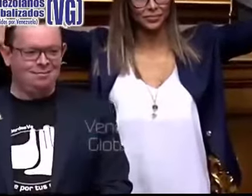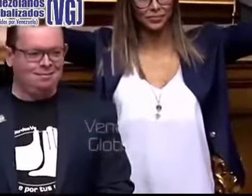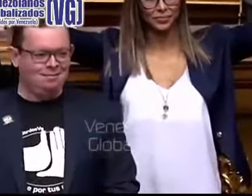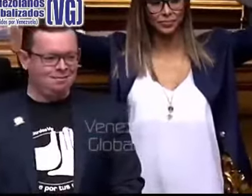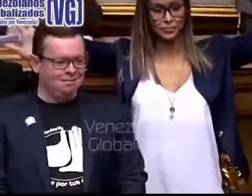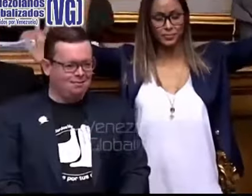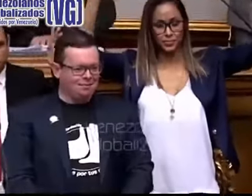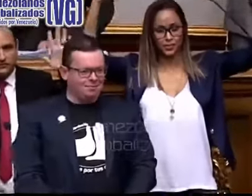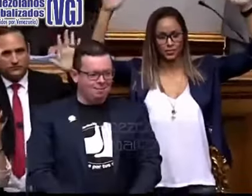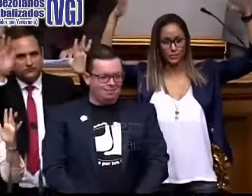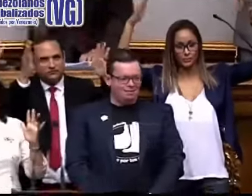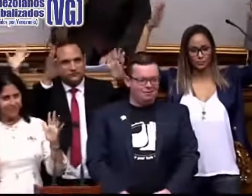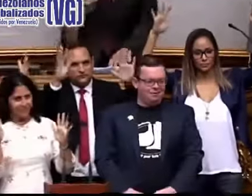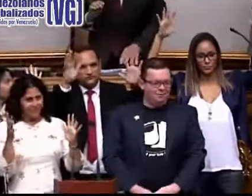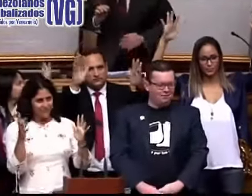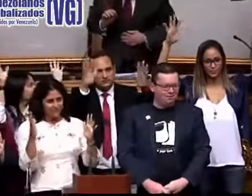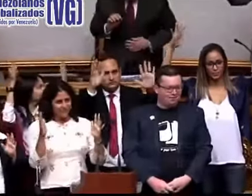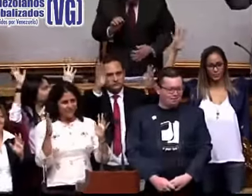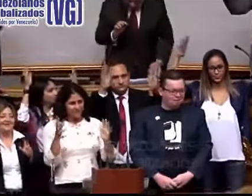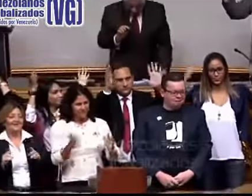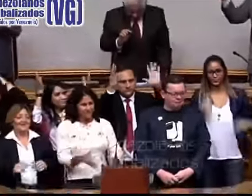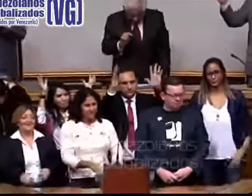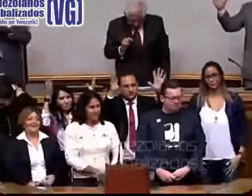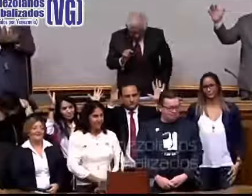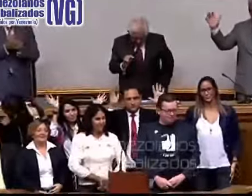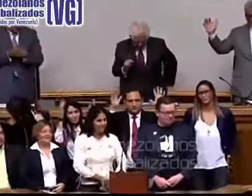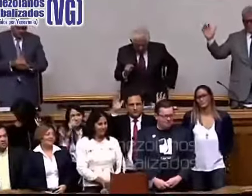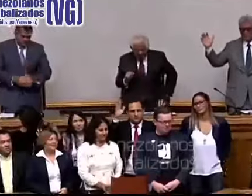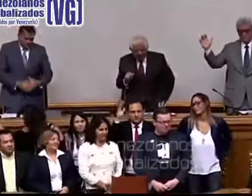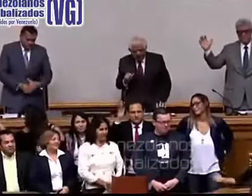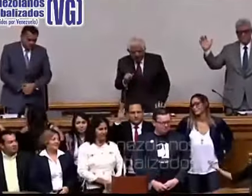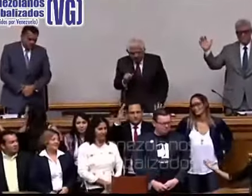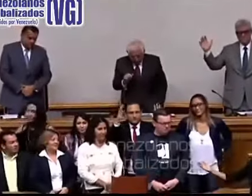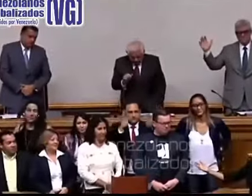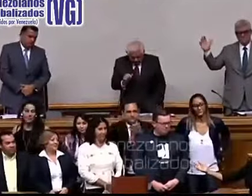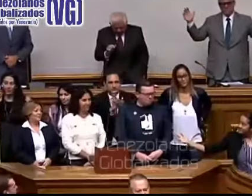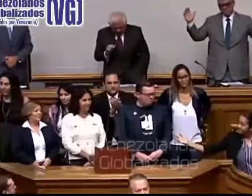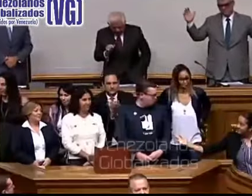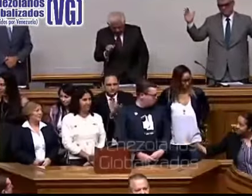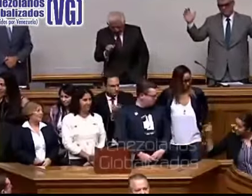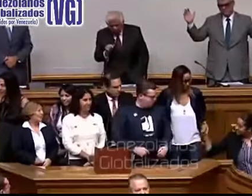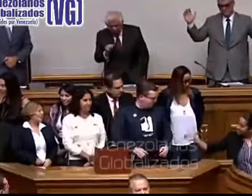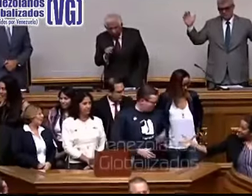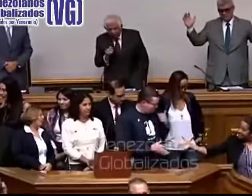Muchas gracias a la calificada representación de las personas con discapacidad auditiva